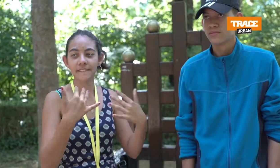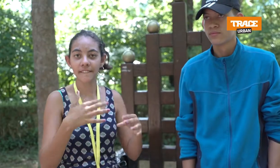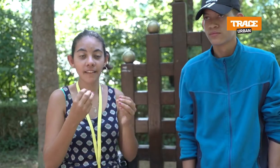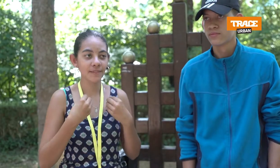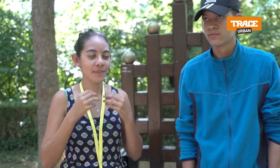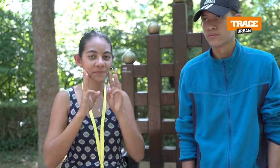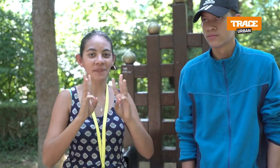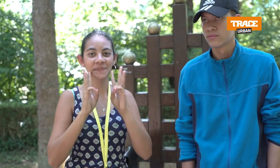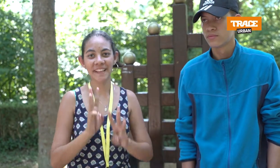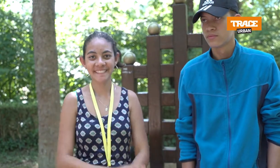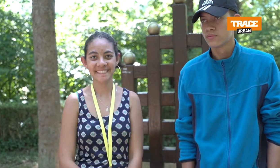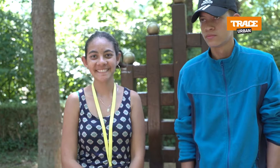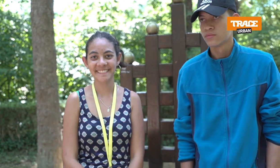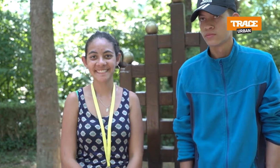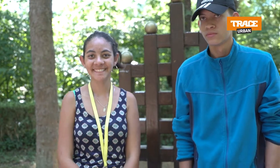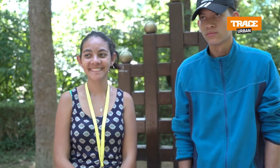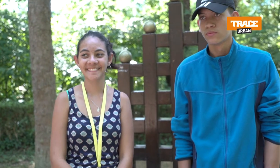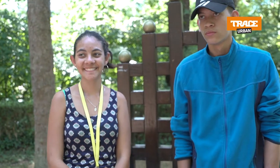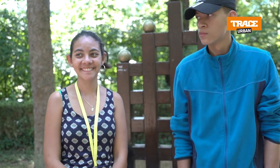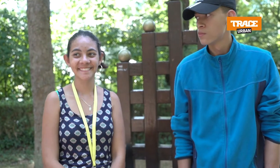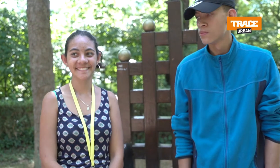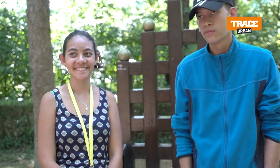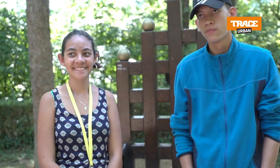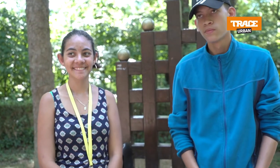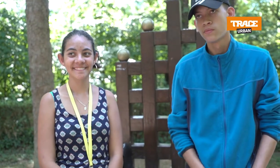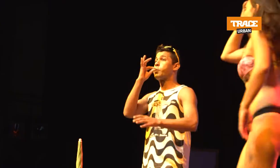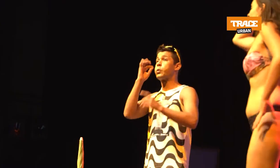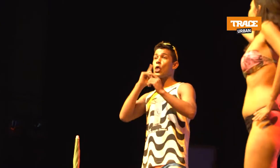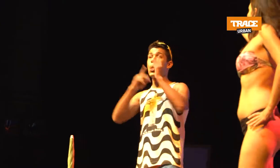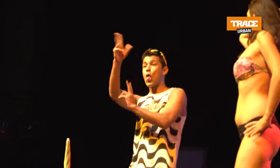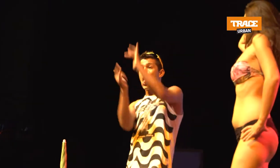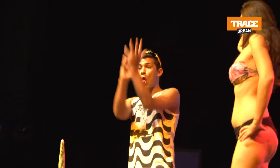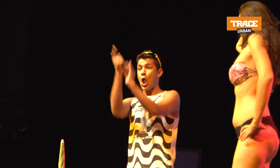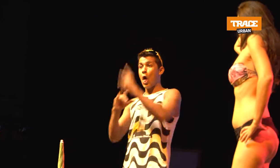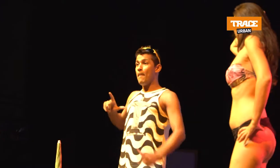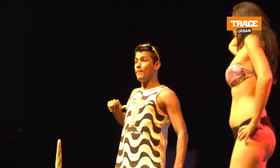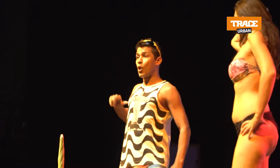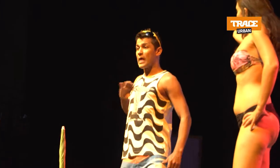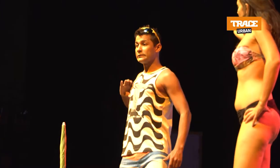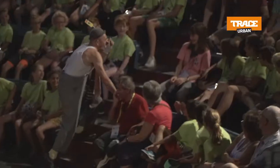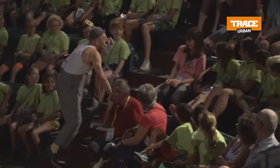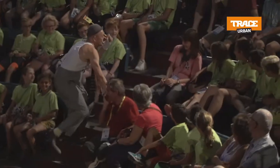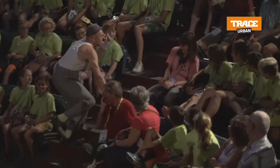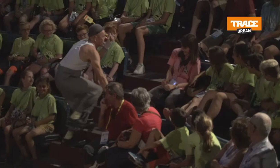France et puis tout ce qui va avec, c'est immense, quoi. Moi, j'ai vu des pièces de théâtre, j'ai vu du cirque,